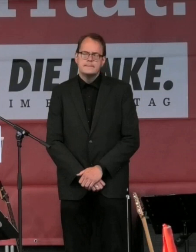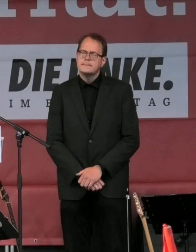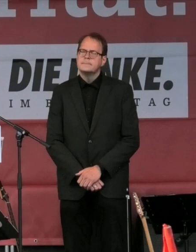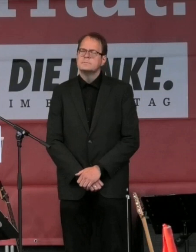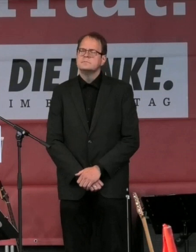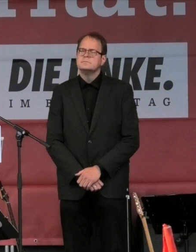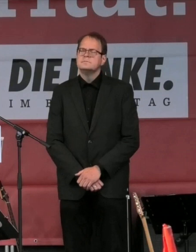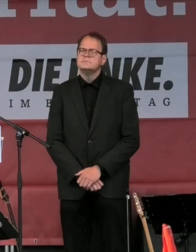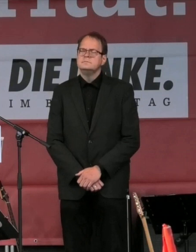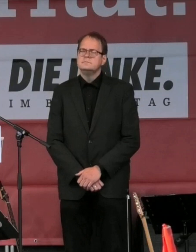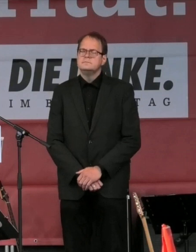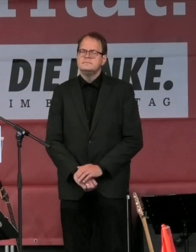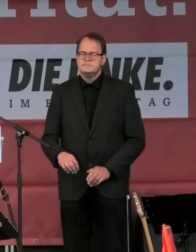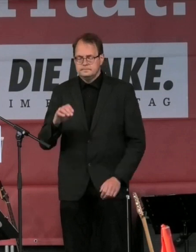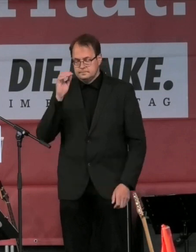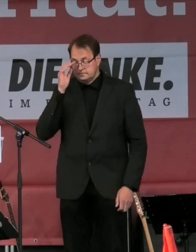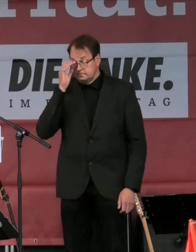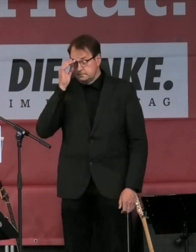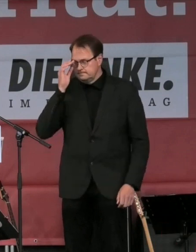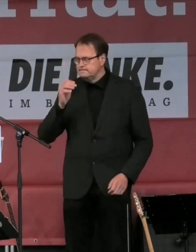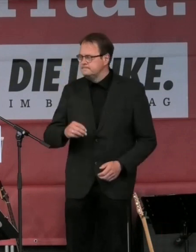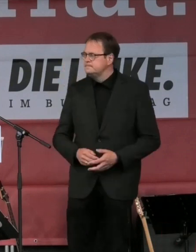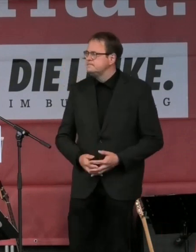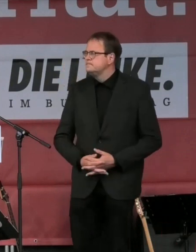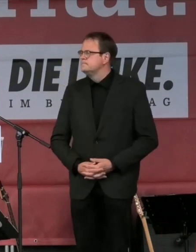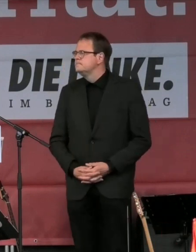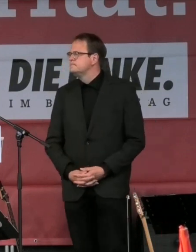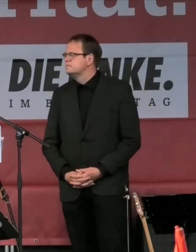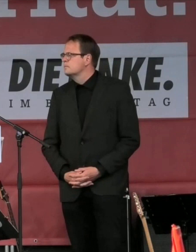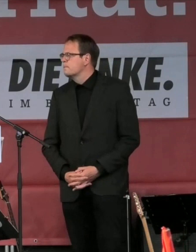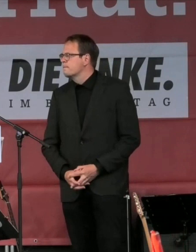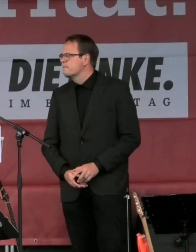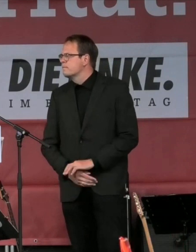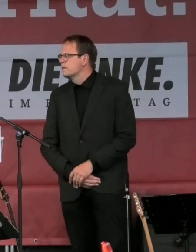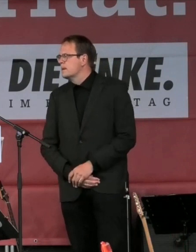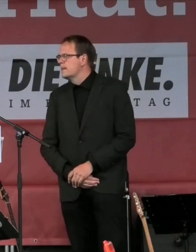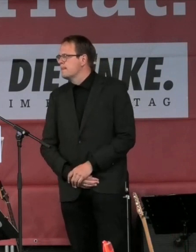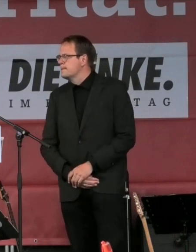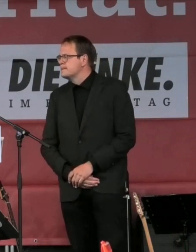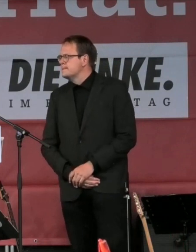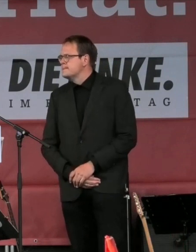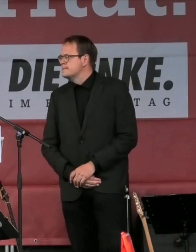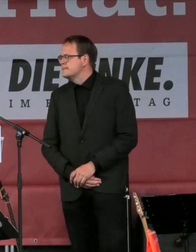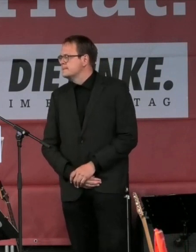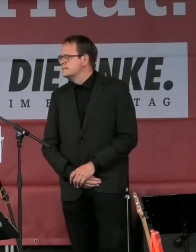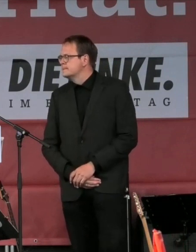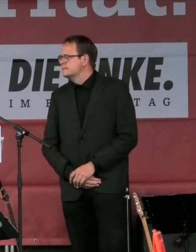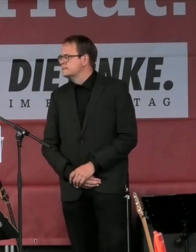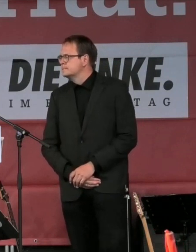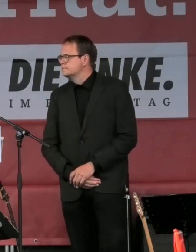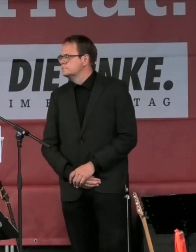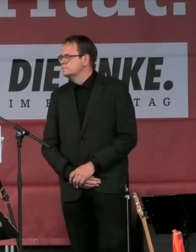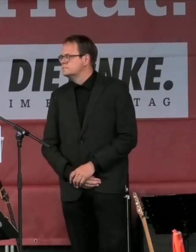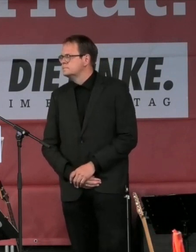zeigt einfach die dimension und die gefahr die hinter der digitalisierung von rüstung und kriegen steckt